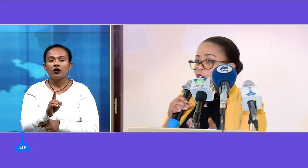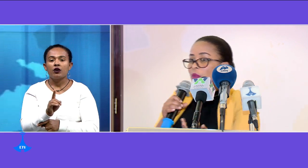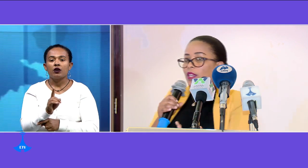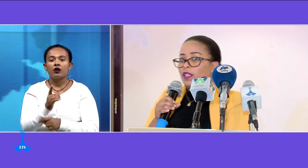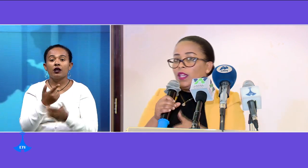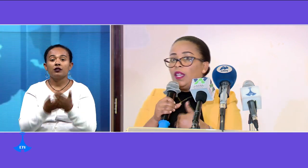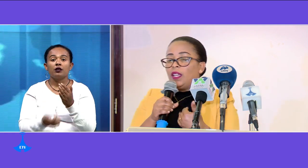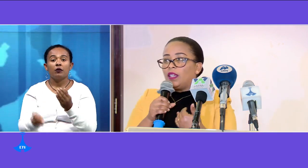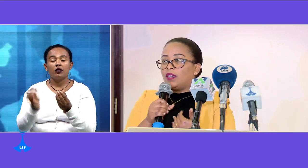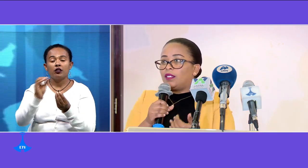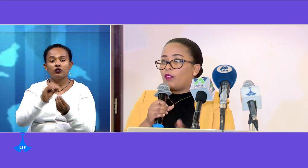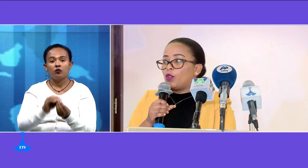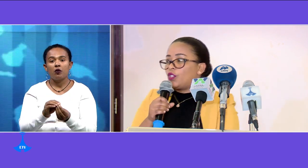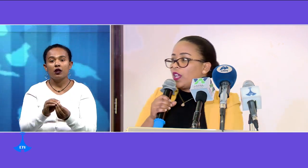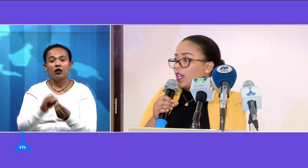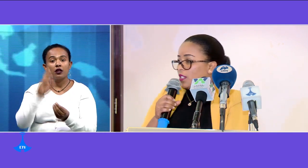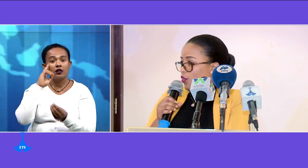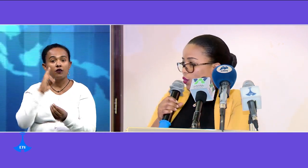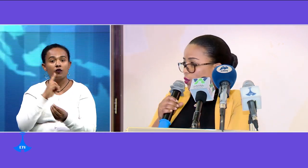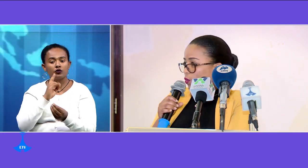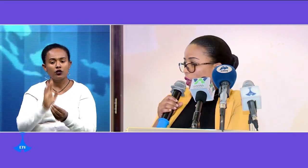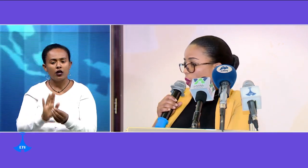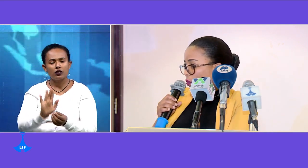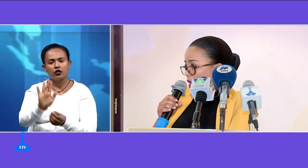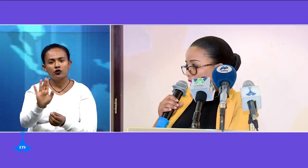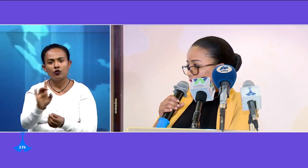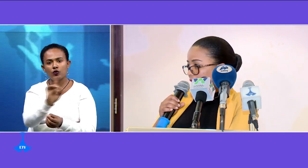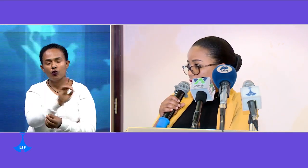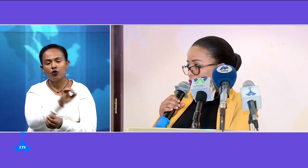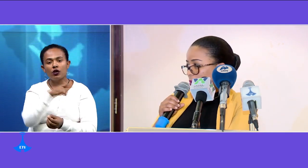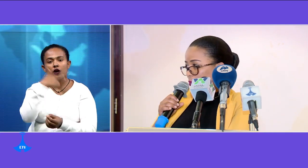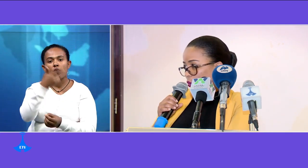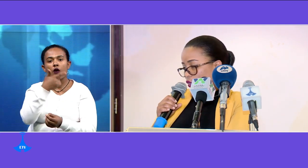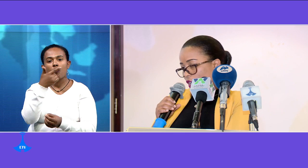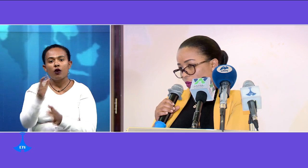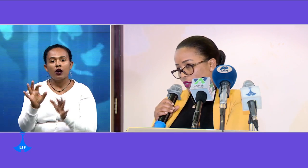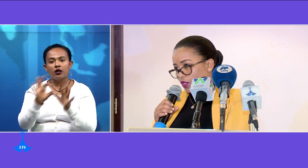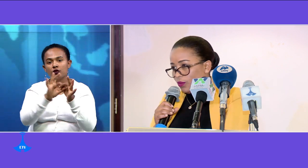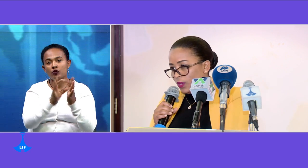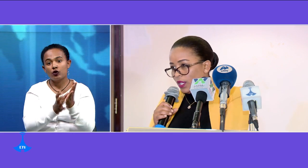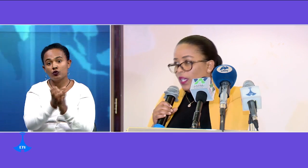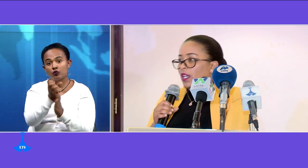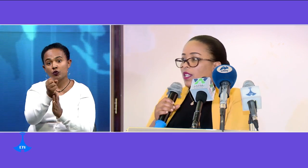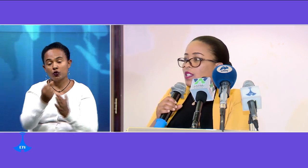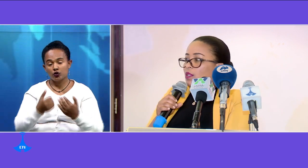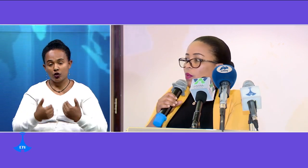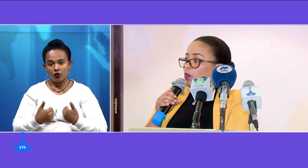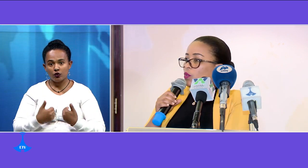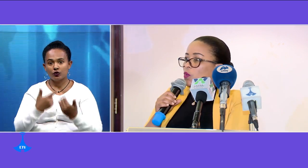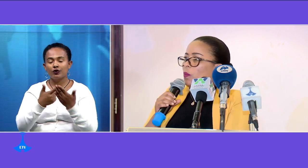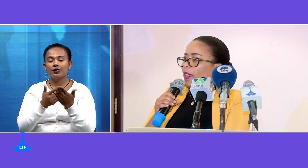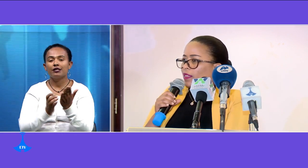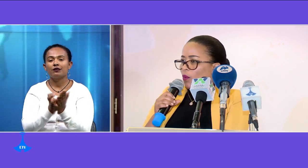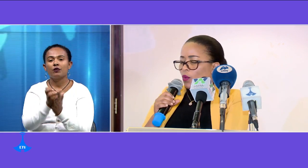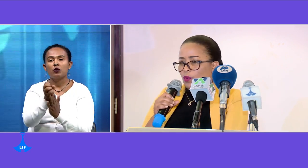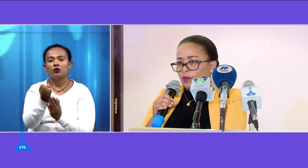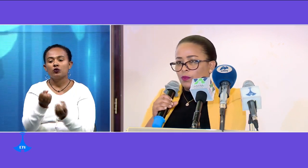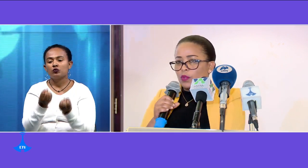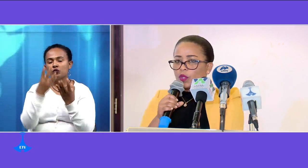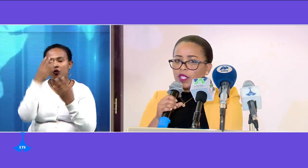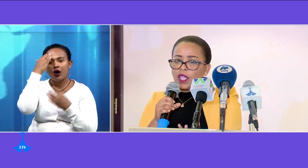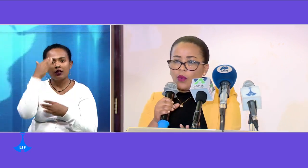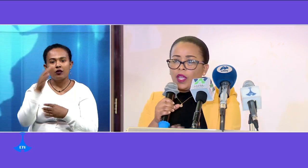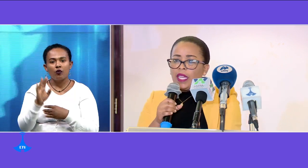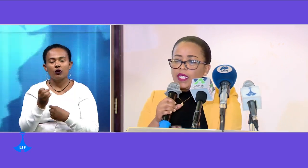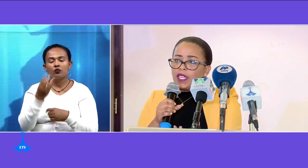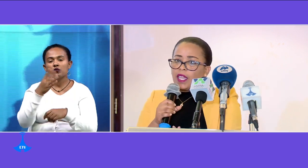ከዛ በተጨማሪ ዴፎች የራሳቸው የሆኑ ከቋንቋ ጋር የተያያዙ መብቶች አሏቸው። እነዚህ መብቶች ብዙም አይታወቁም።